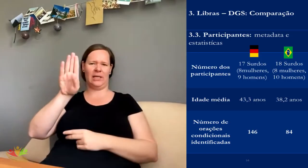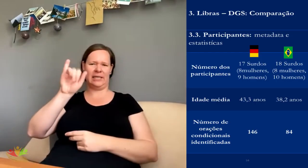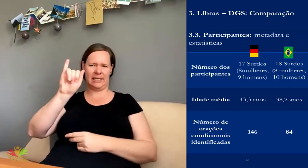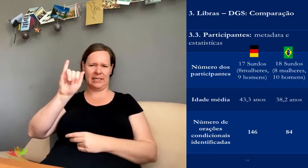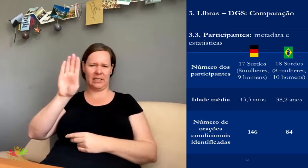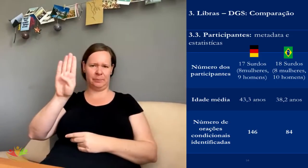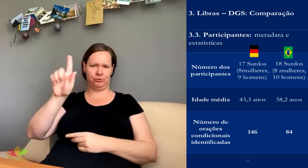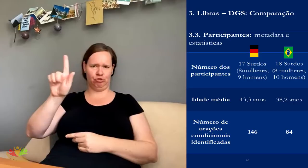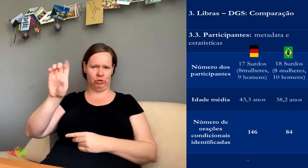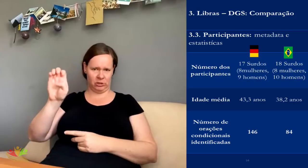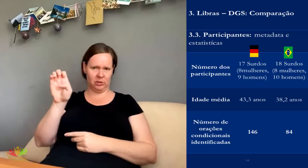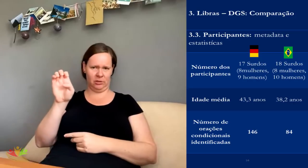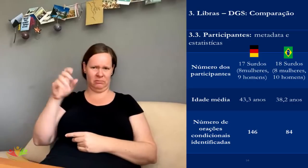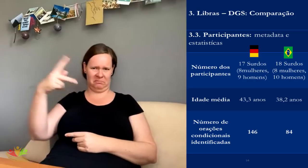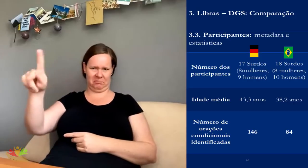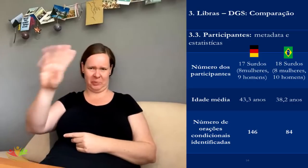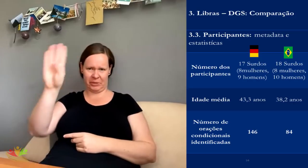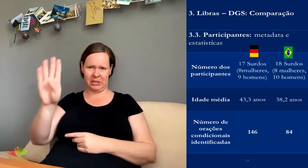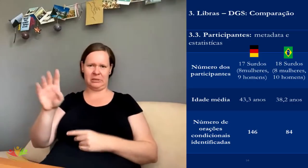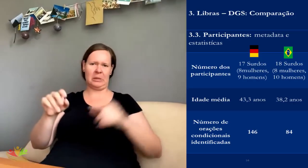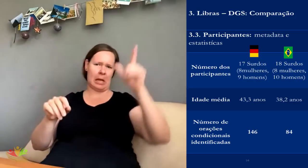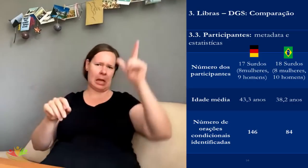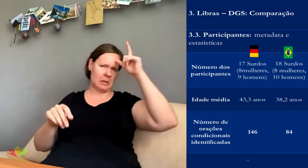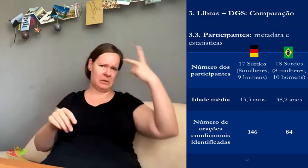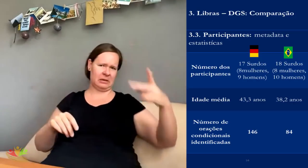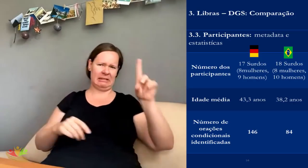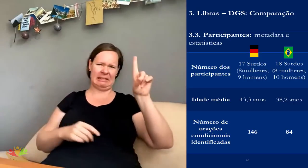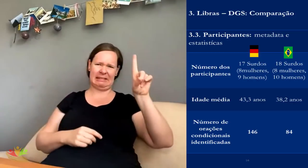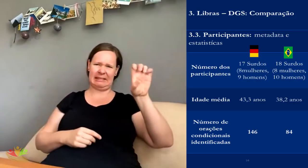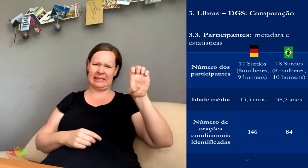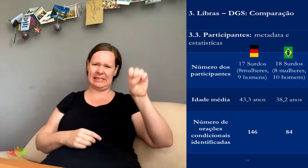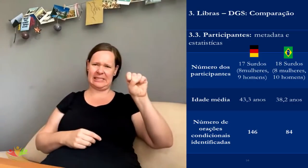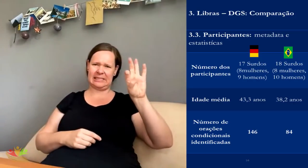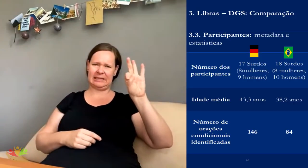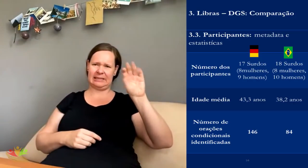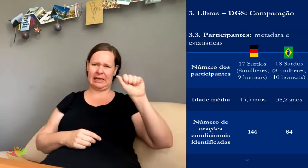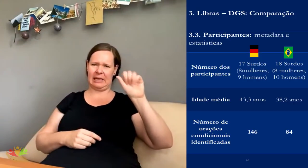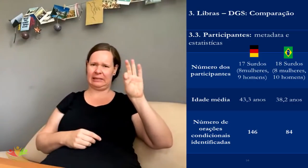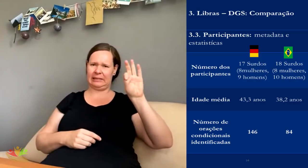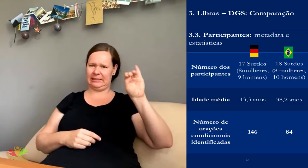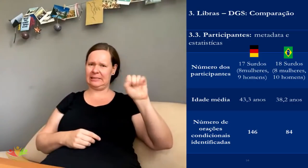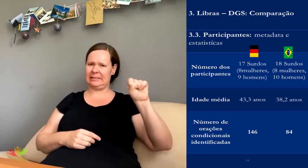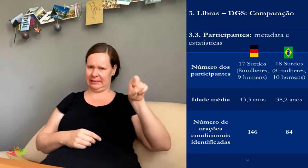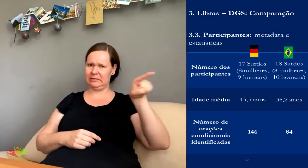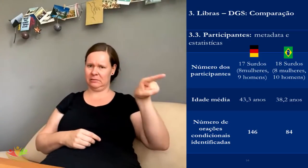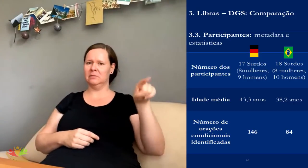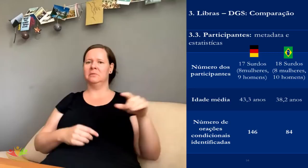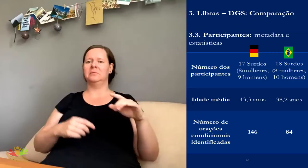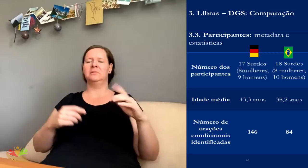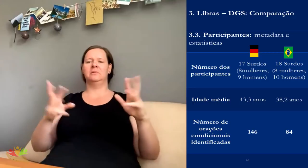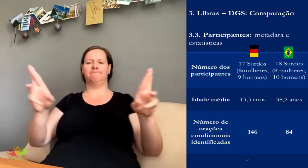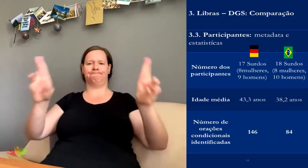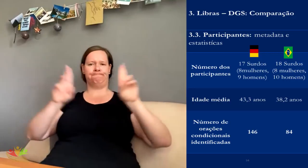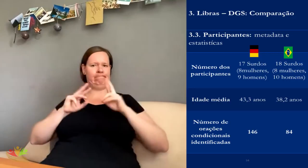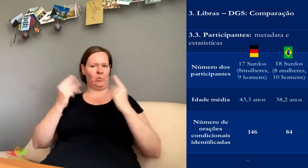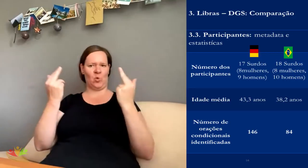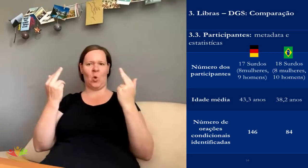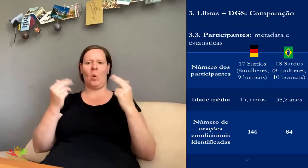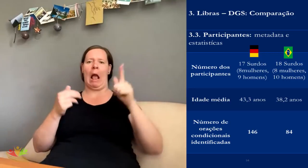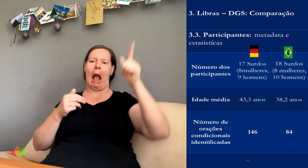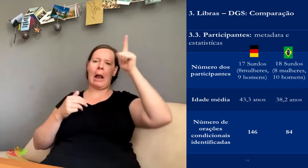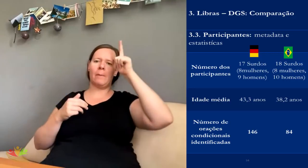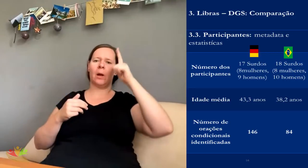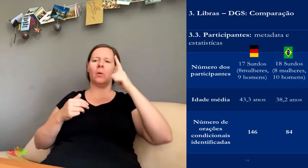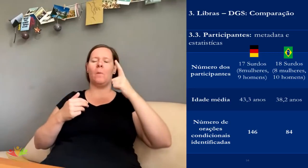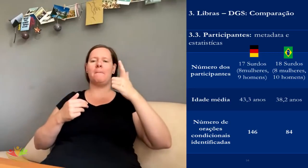porque a gente, o IBGE é mais ou menos, a gente tem um instituto parecido